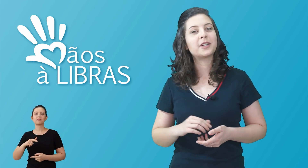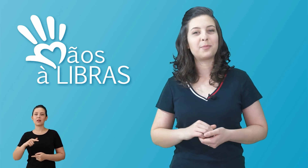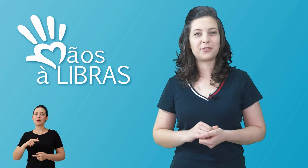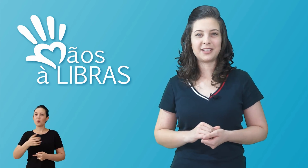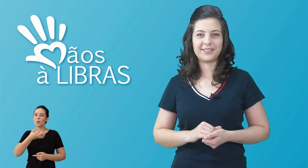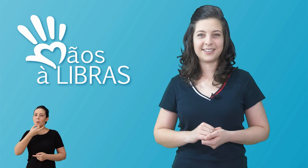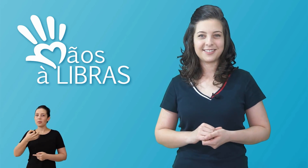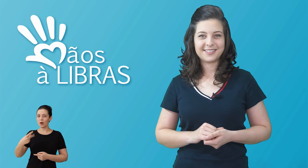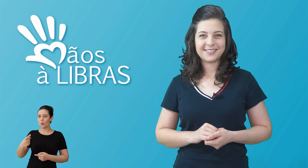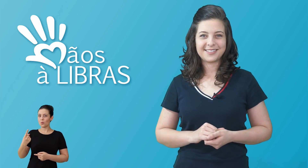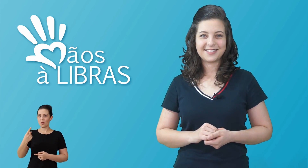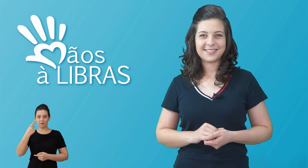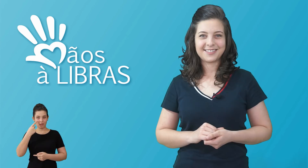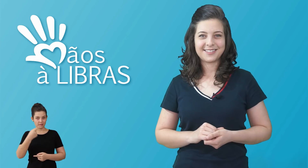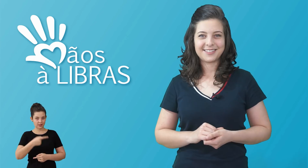de uma aqui para você ver.